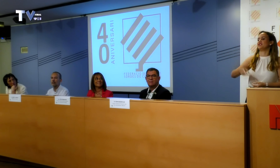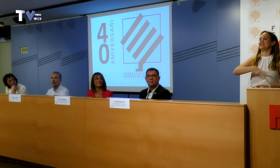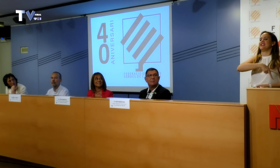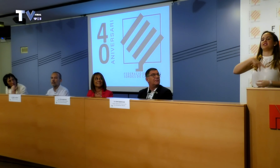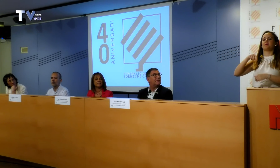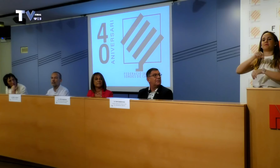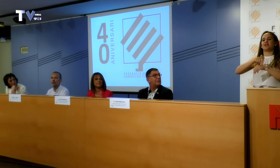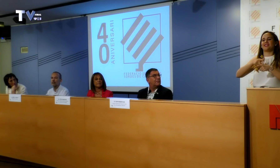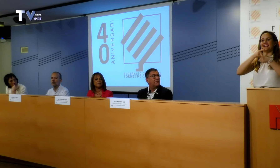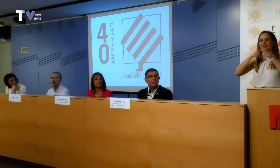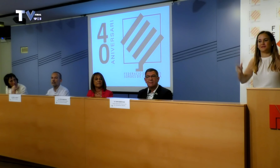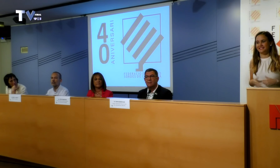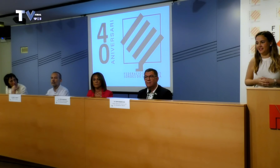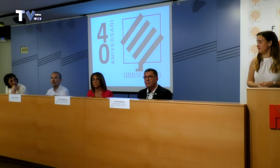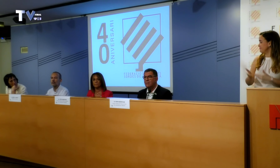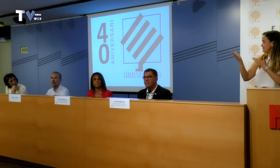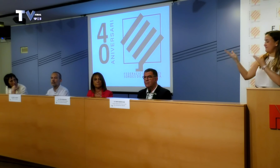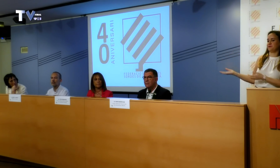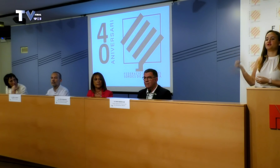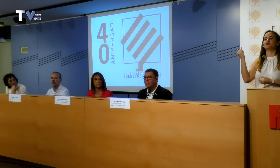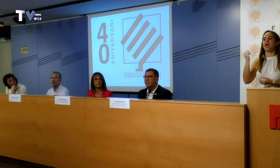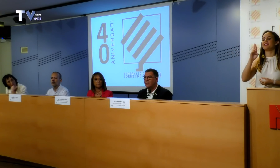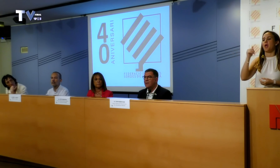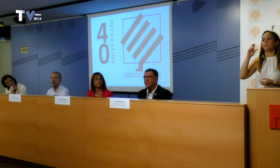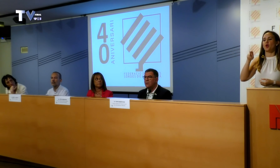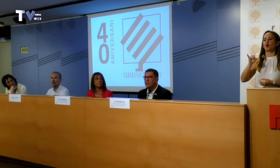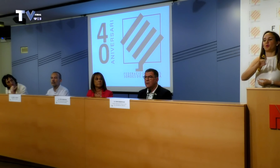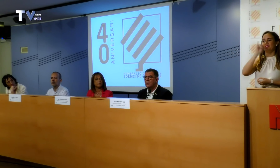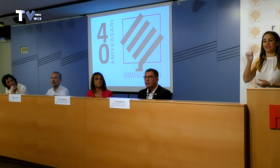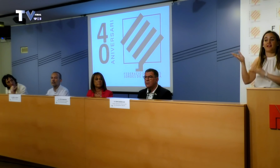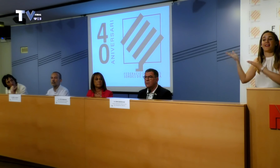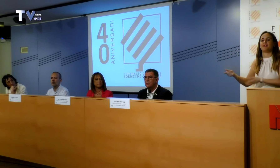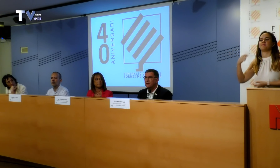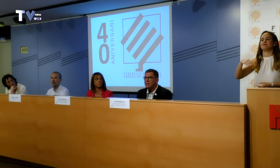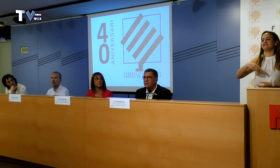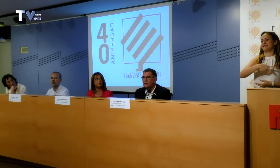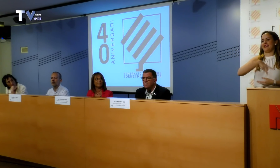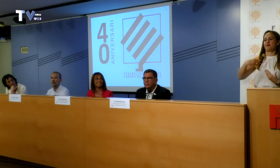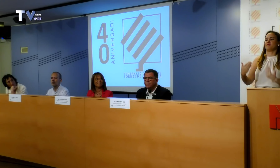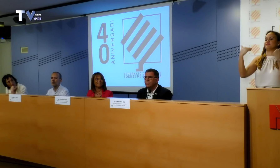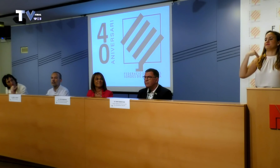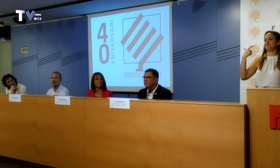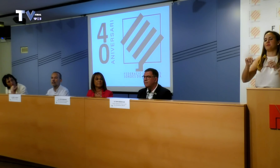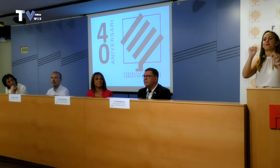senyora Esther Franquesa, directora general de Política Lingüística, i el senyor Joan Ramon Ruiz, director general de Protecció